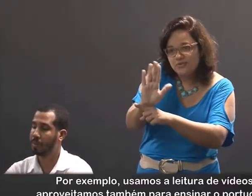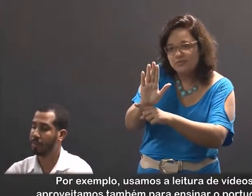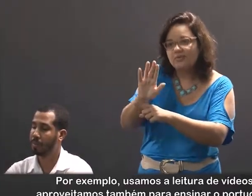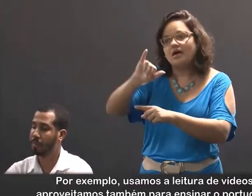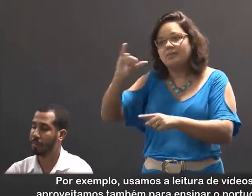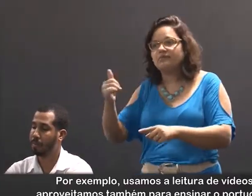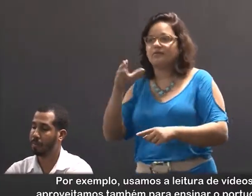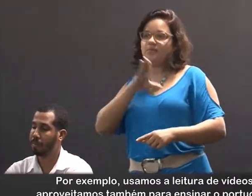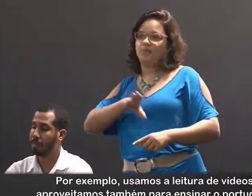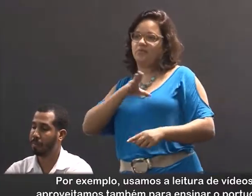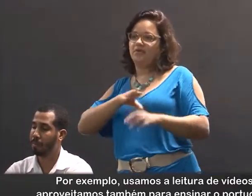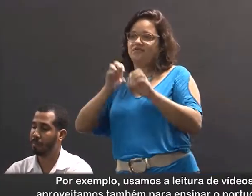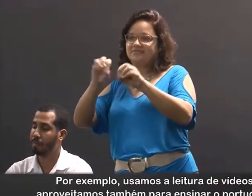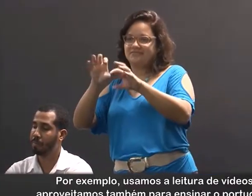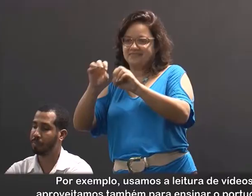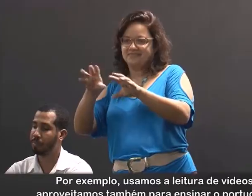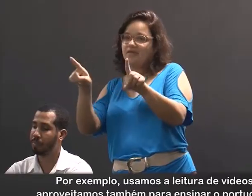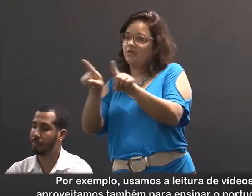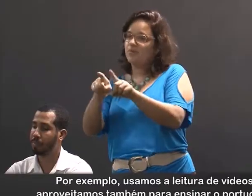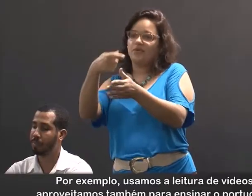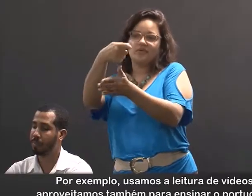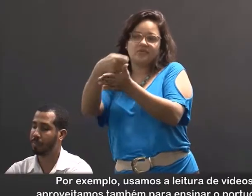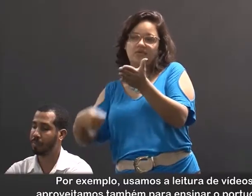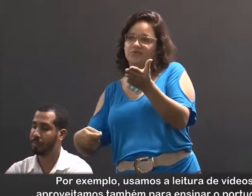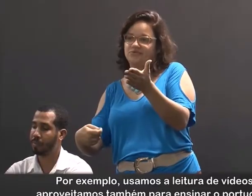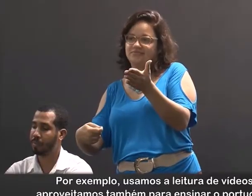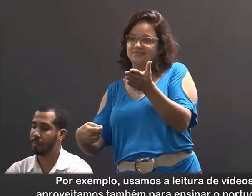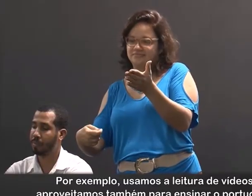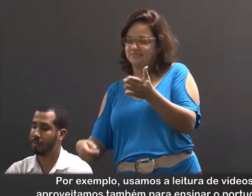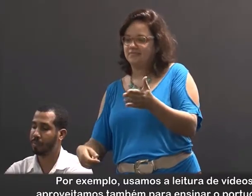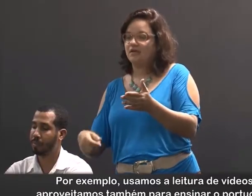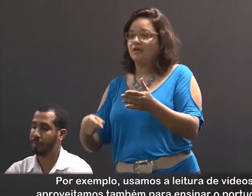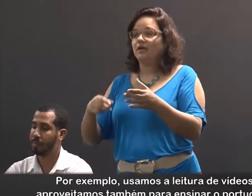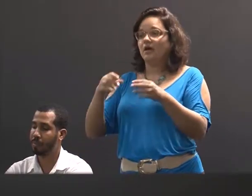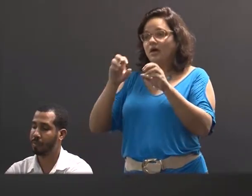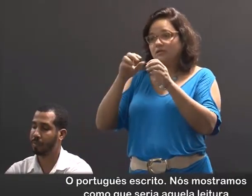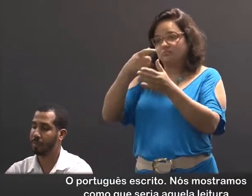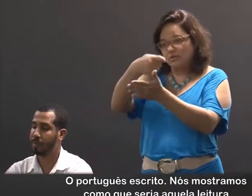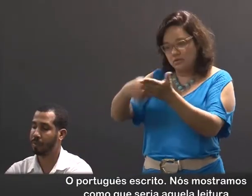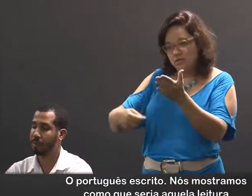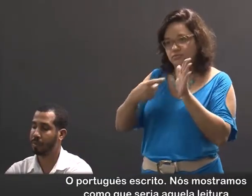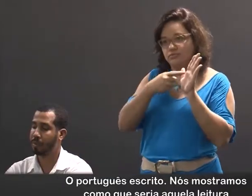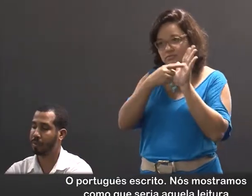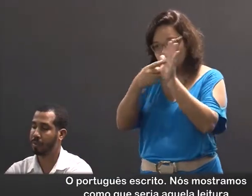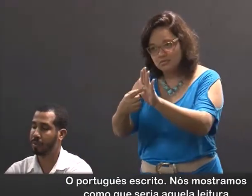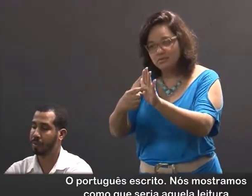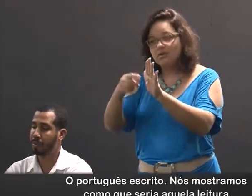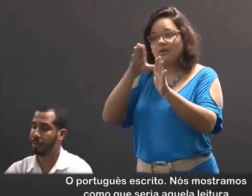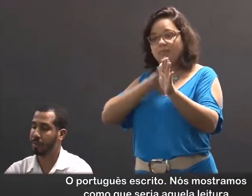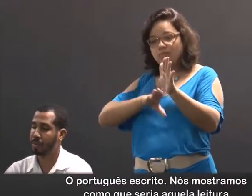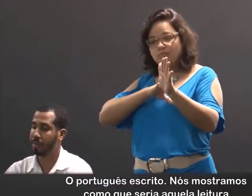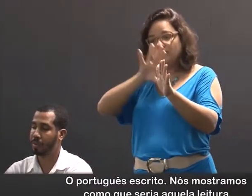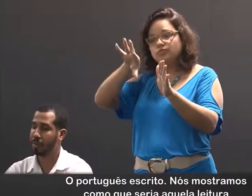vídeos, aproveitamos também para ensinar o português escrito. Nós mostramos como